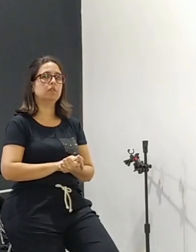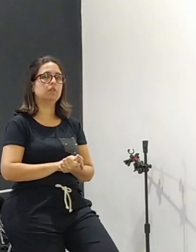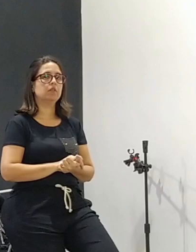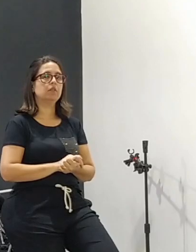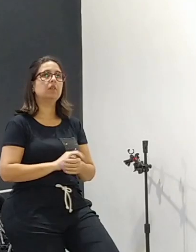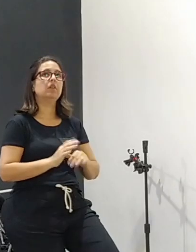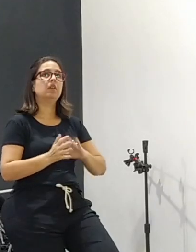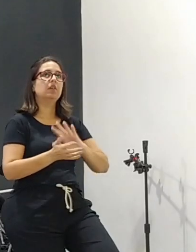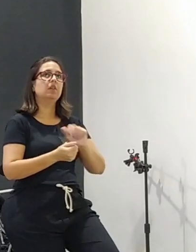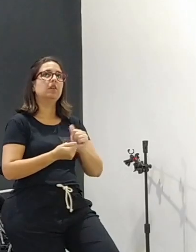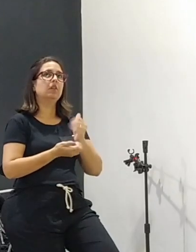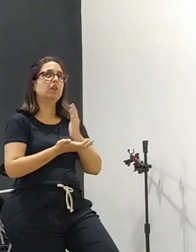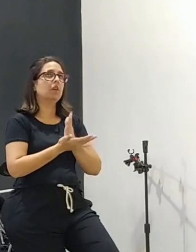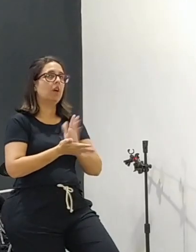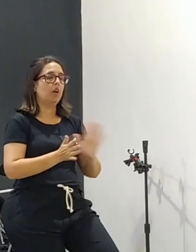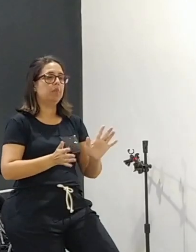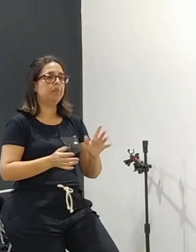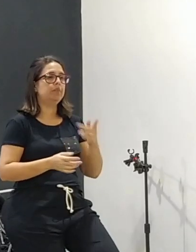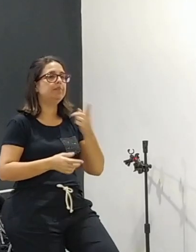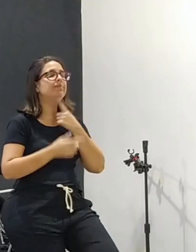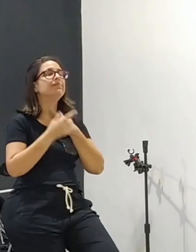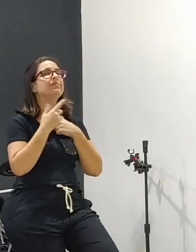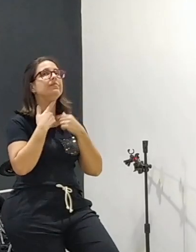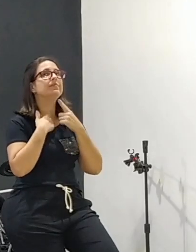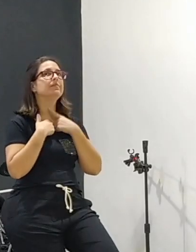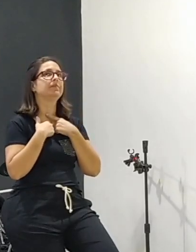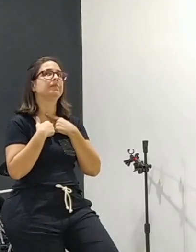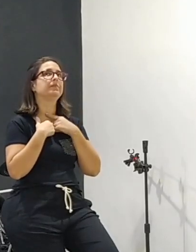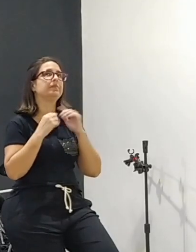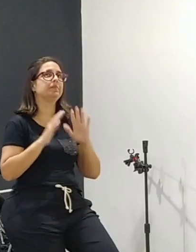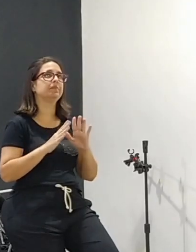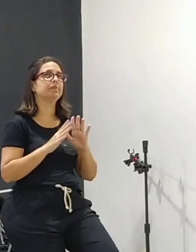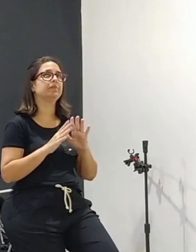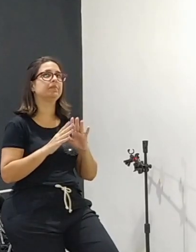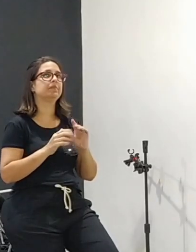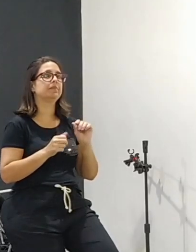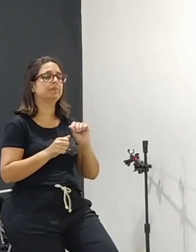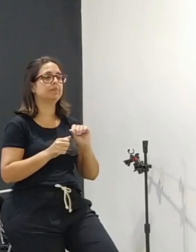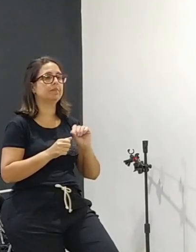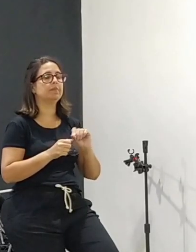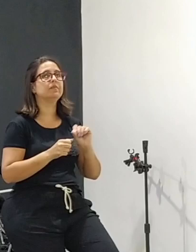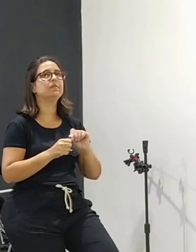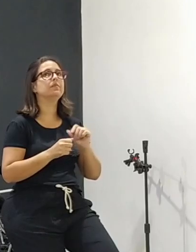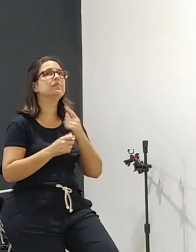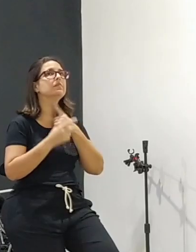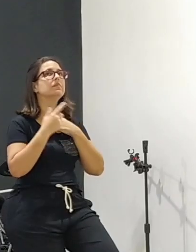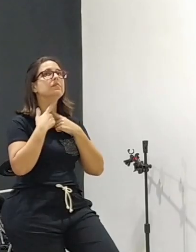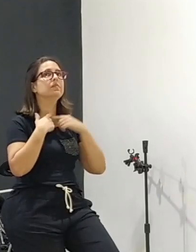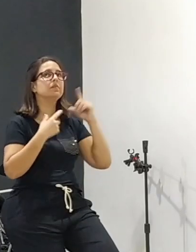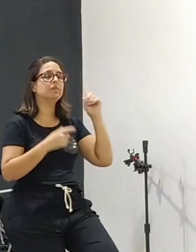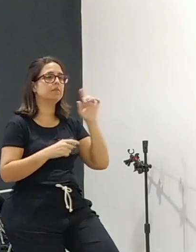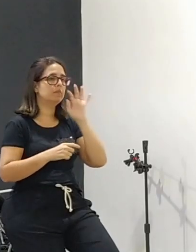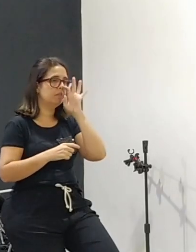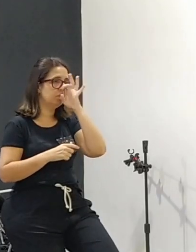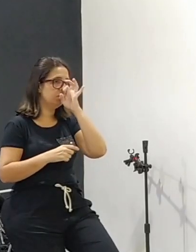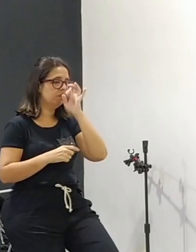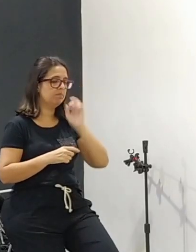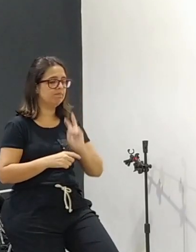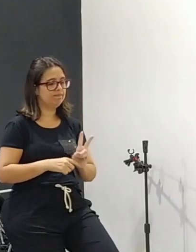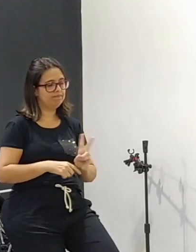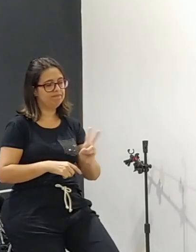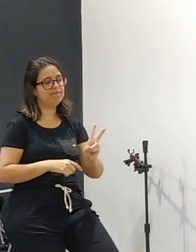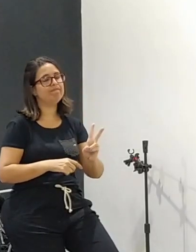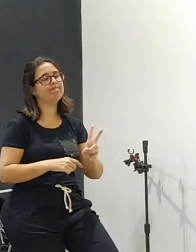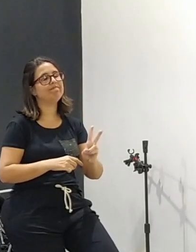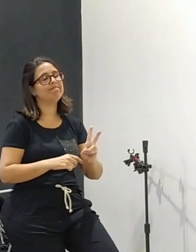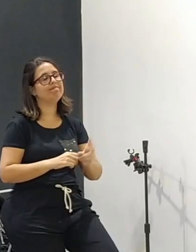E o mundo passa, e a sua concupiscência, mas aquele que faz a vontade de Deus permanece